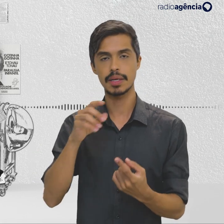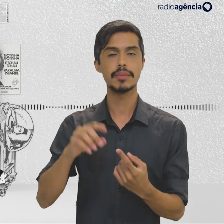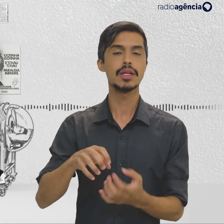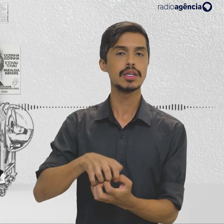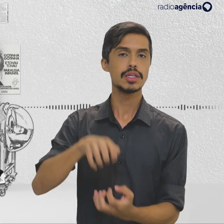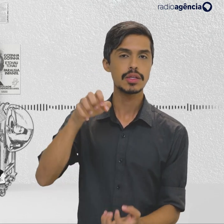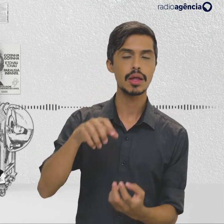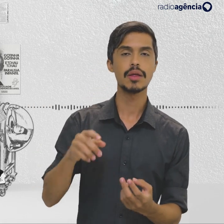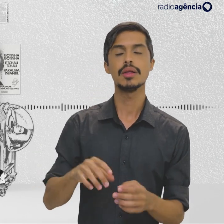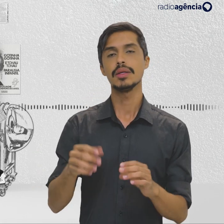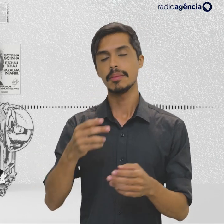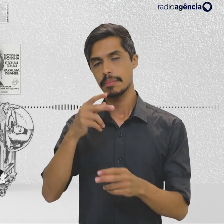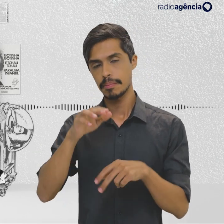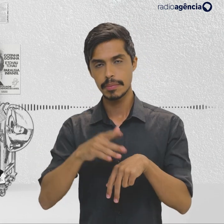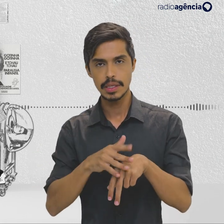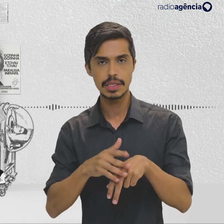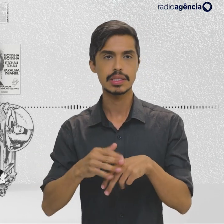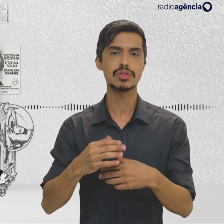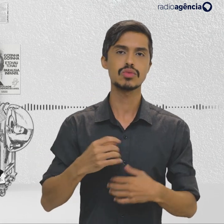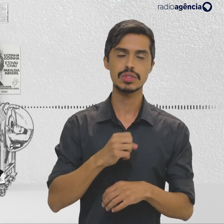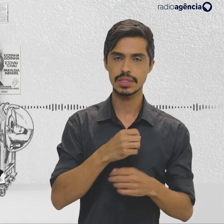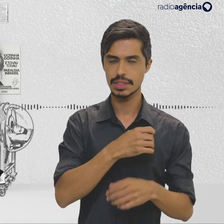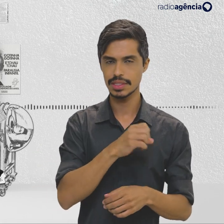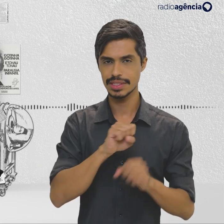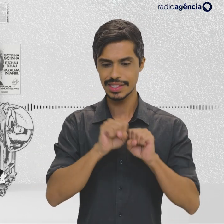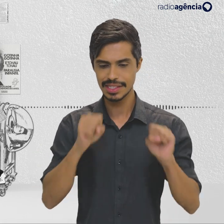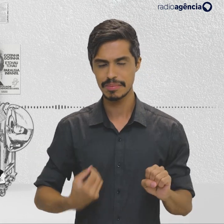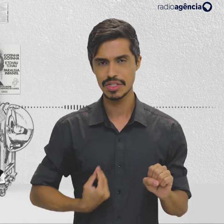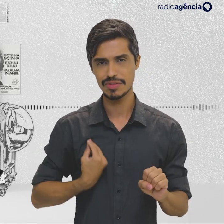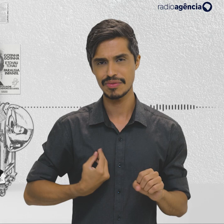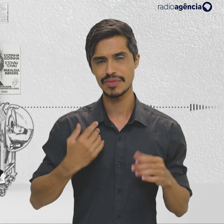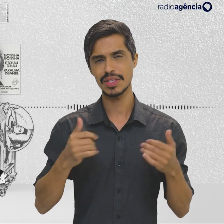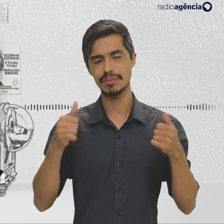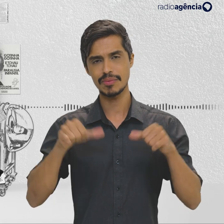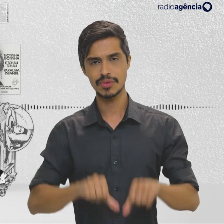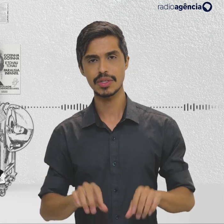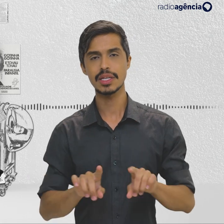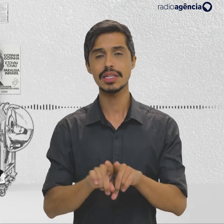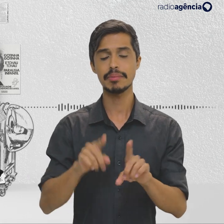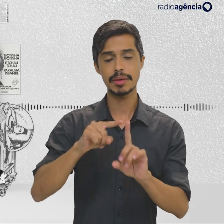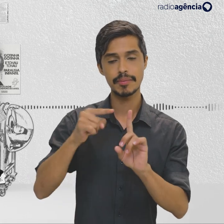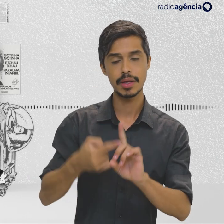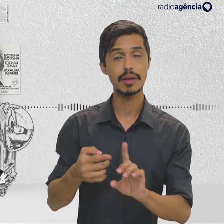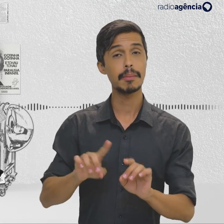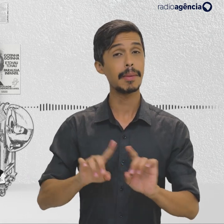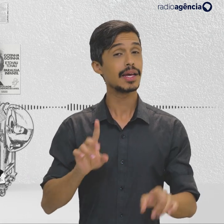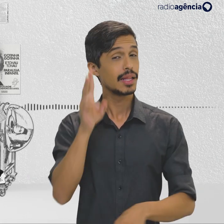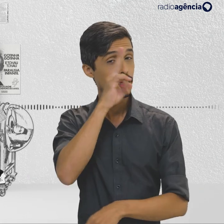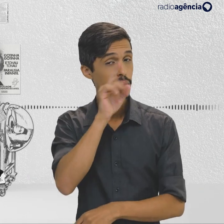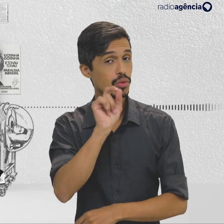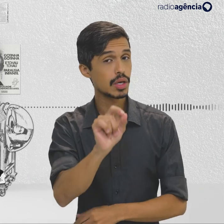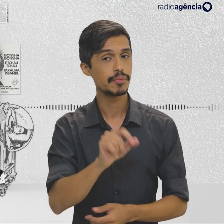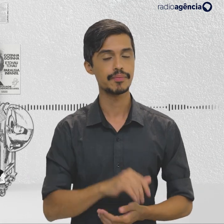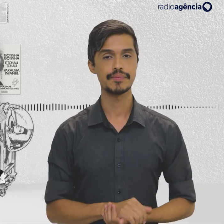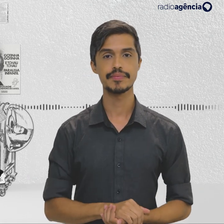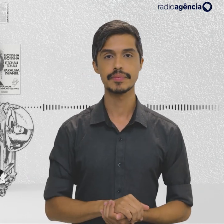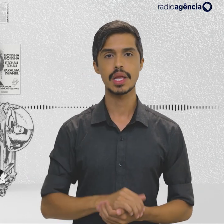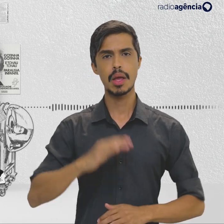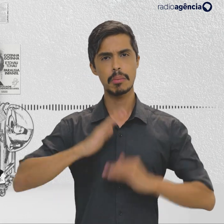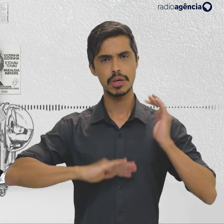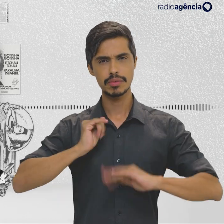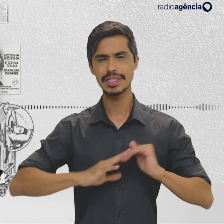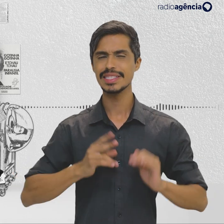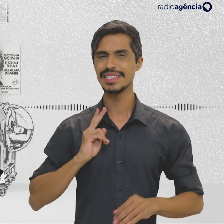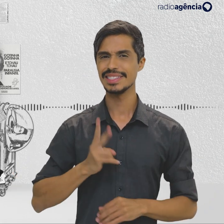idosos pacientes com sistema imunológico debilitado e a gestantes Mas vamos lembrar